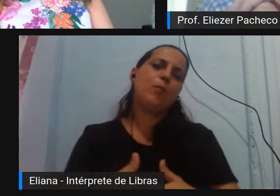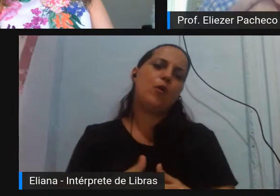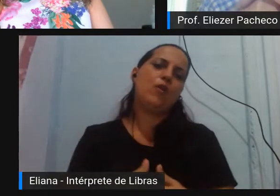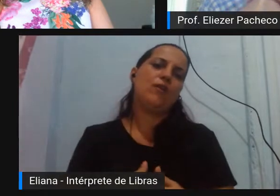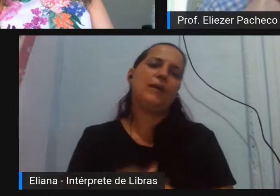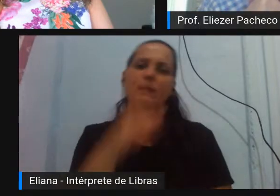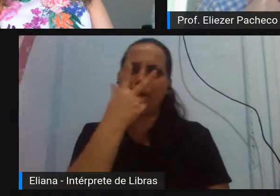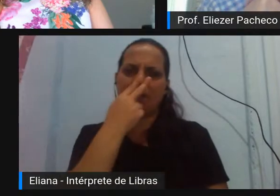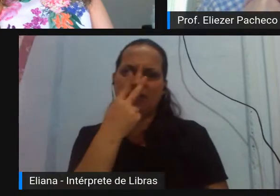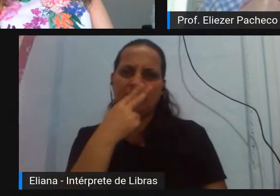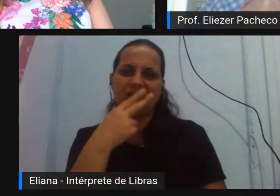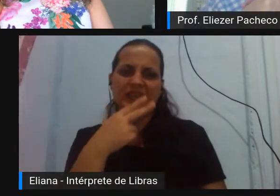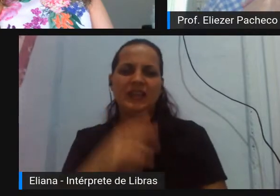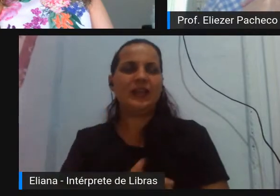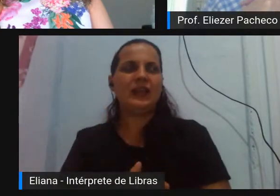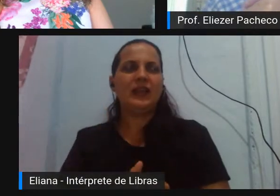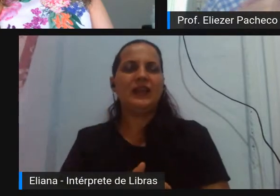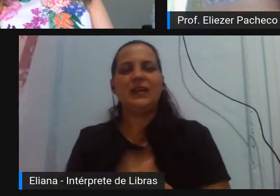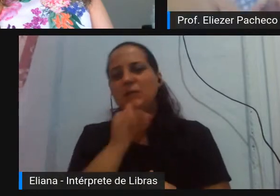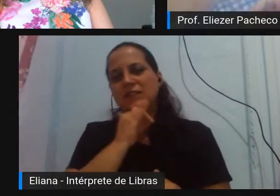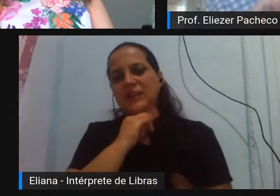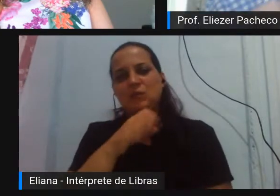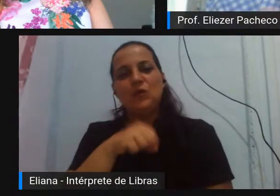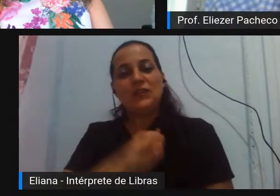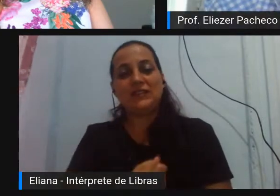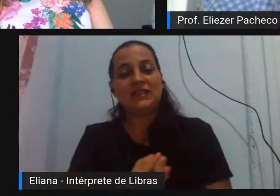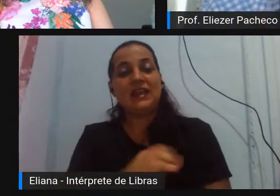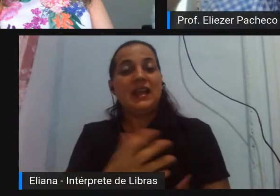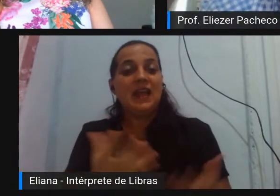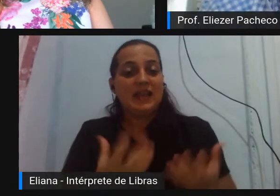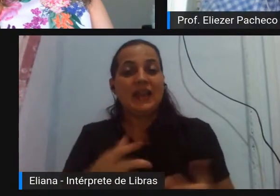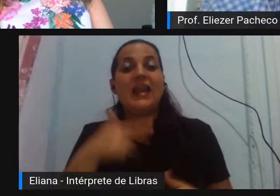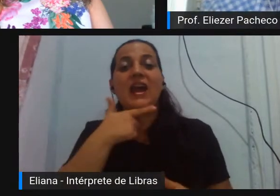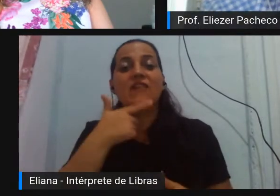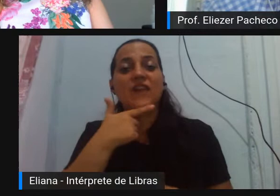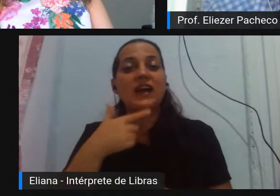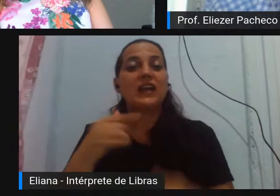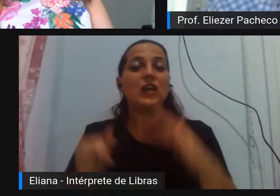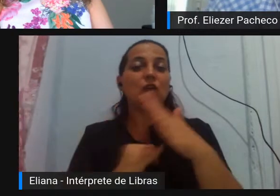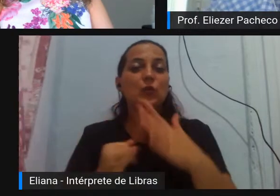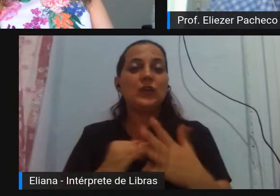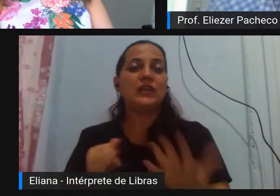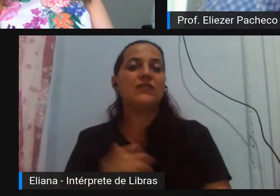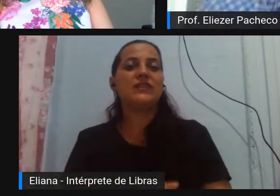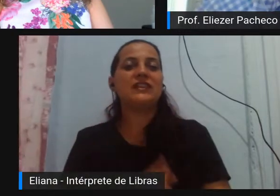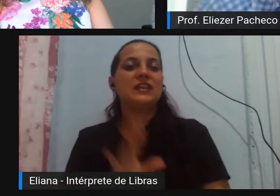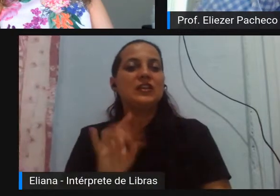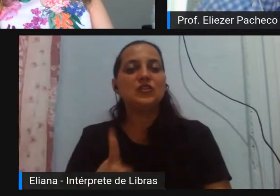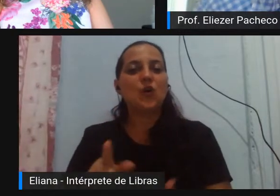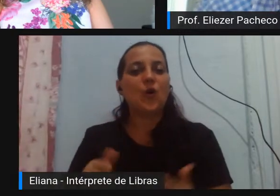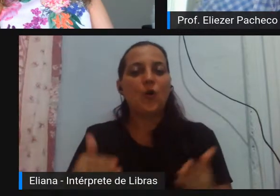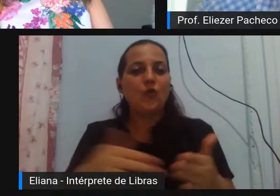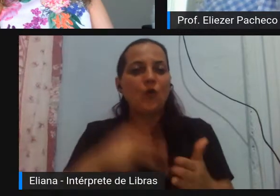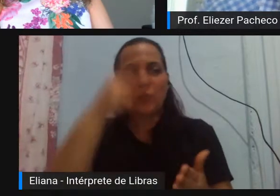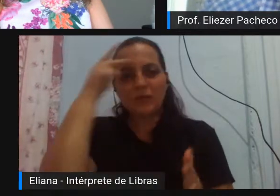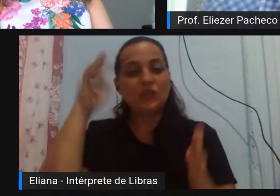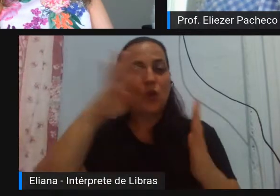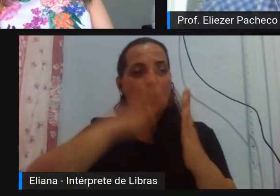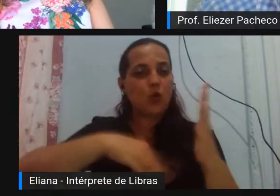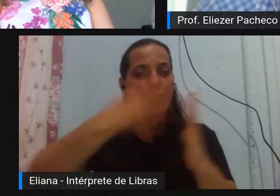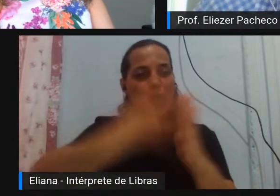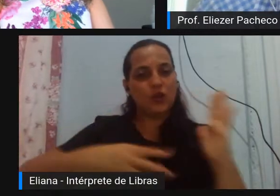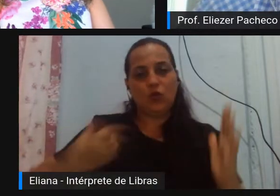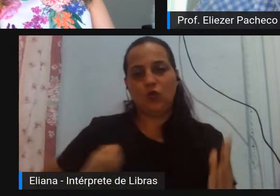ele é elitista, ele beneficia aquele jovem que pode pagar um curso preparatório, uma boa escola privada. Nós